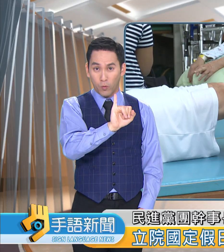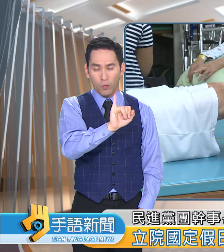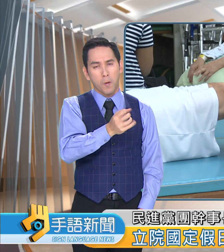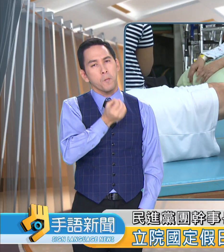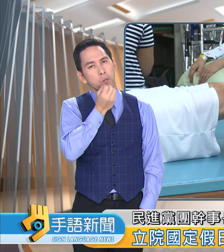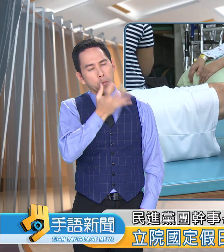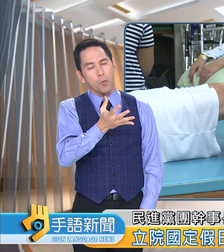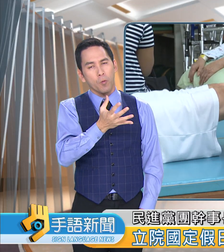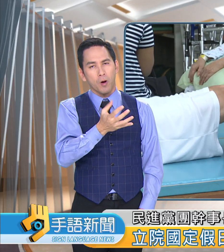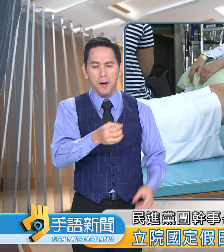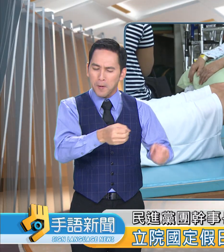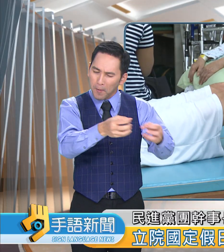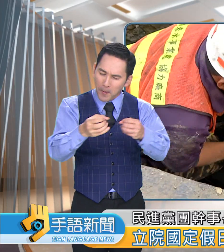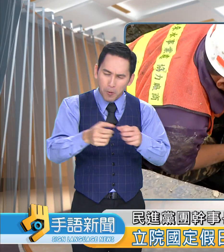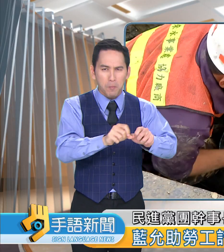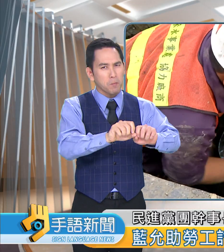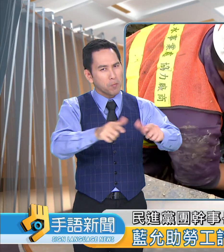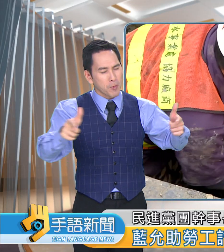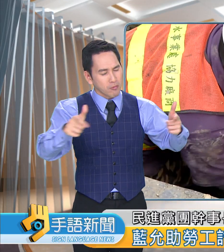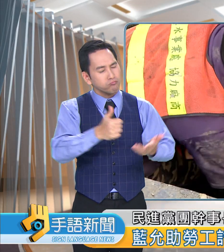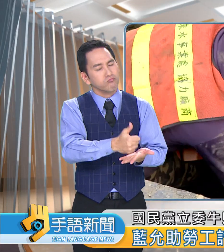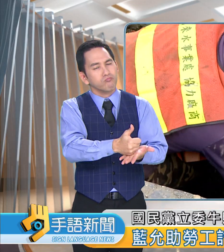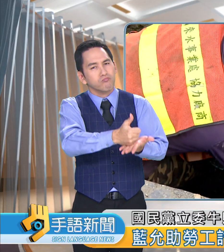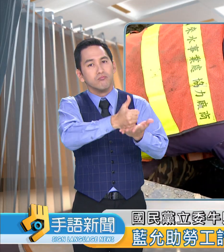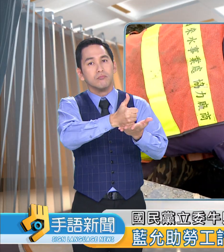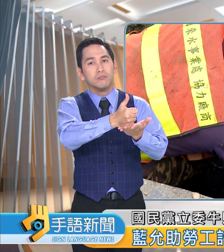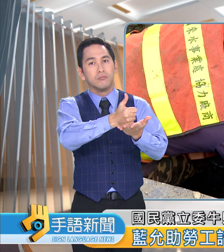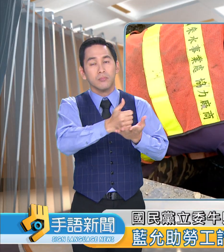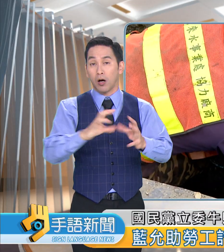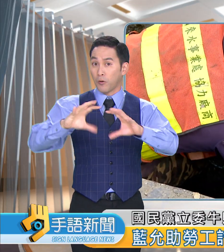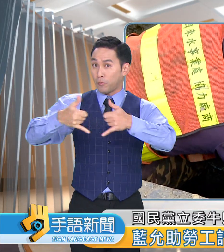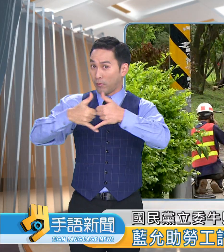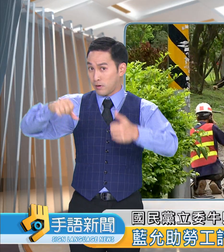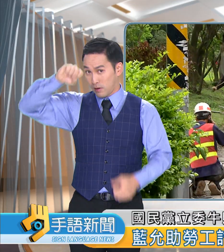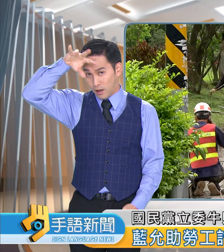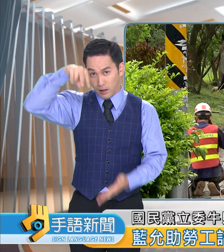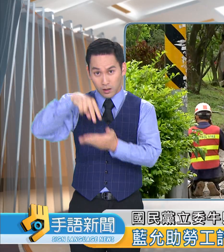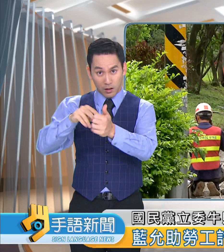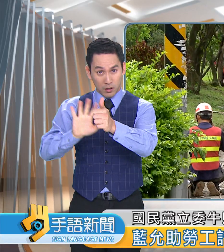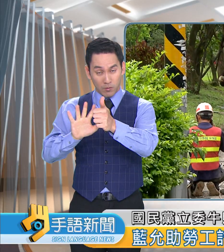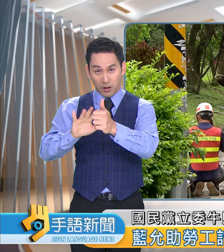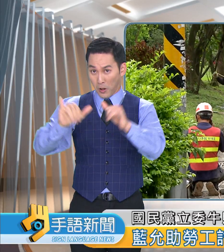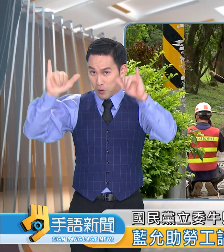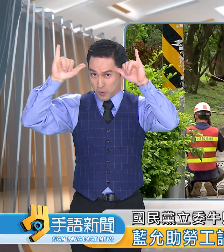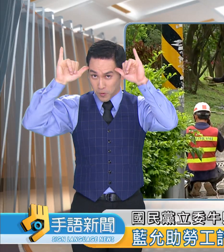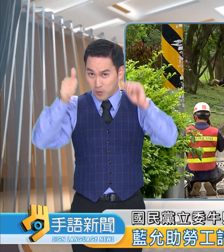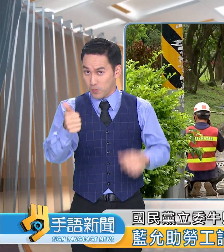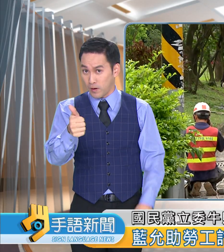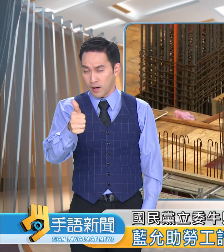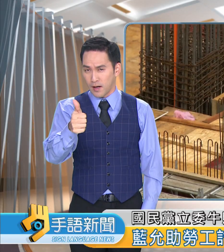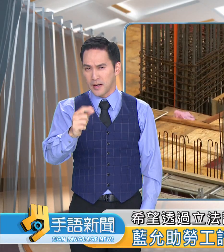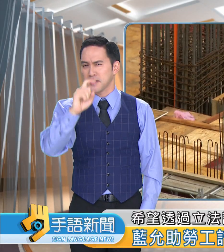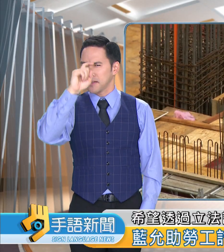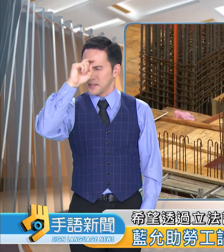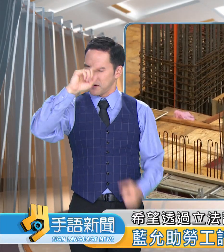尊重多元讨论。而国民党立委牛许廷则说，希望透过立